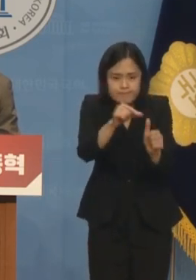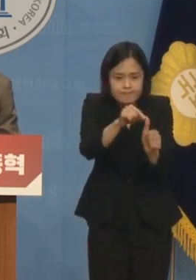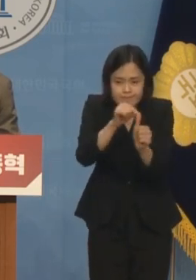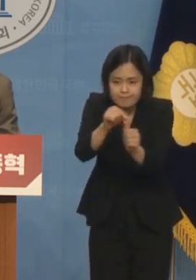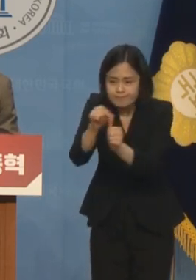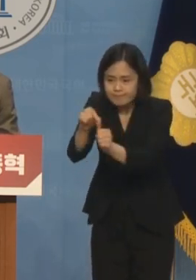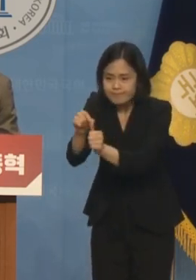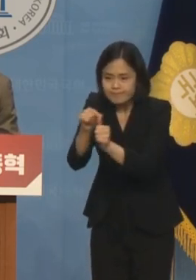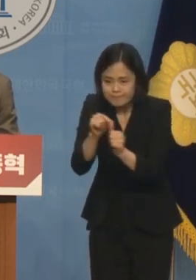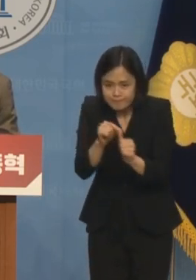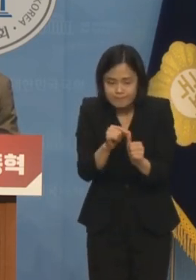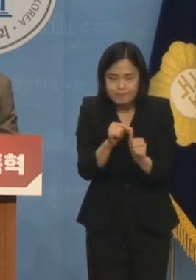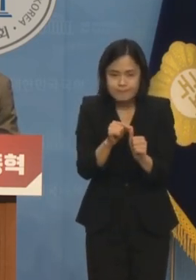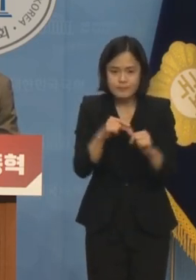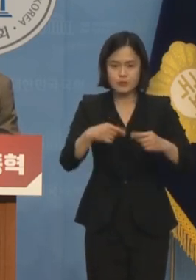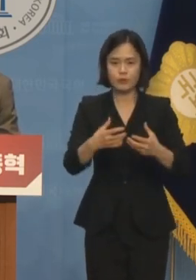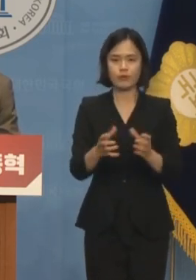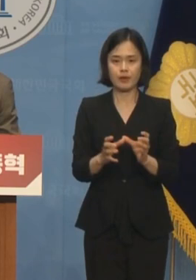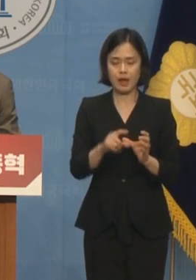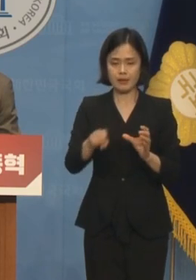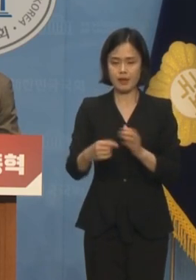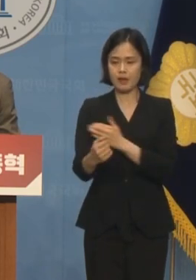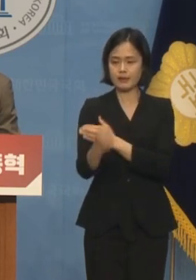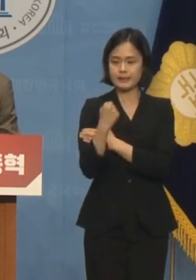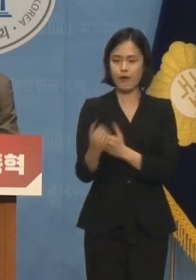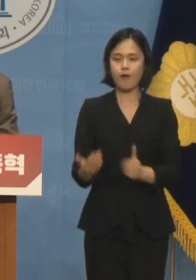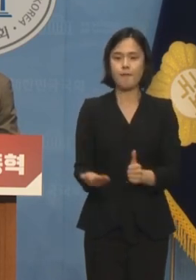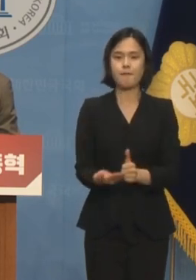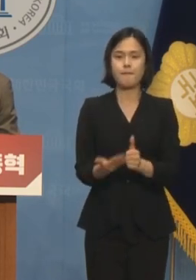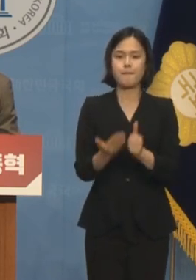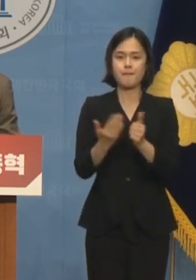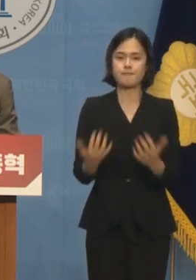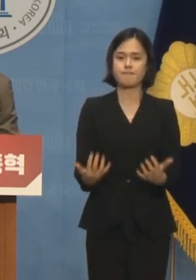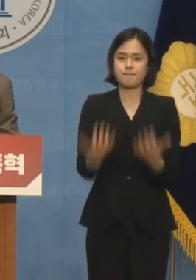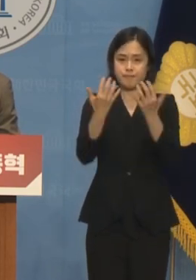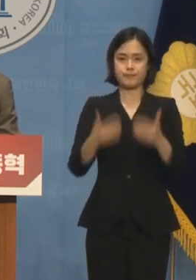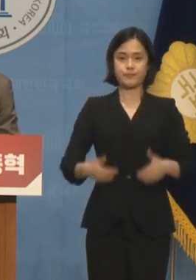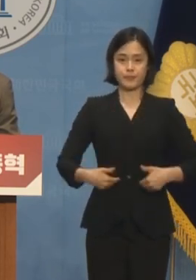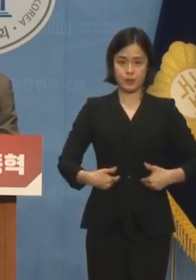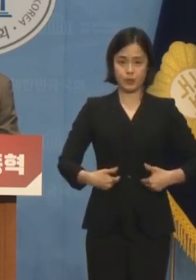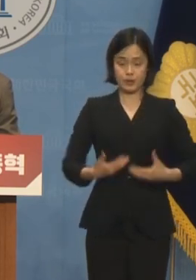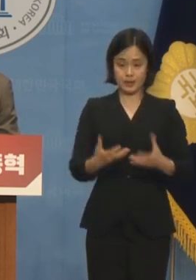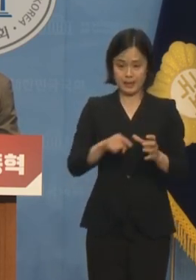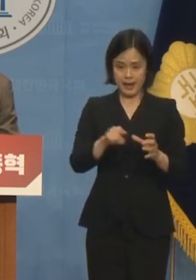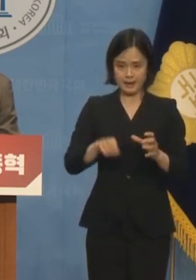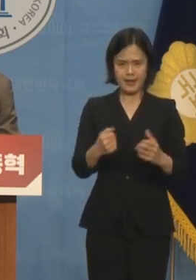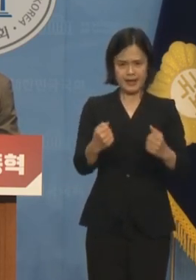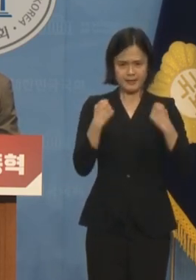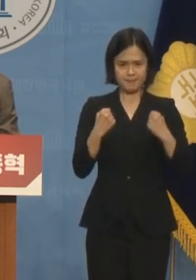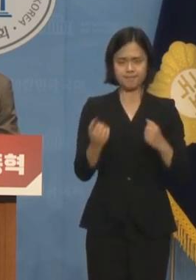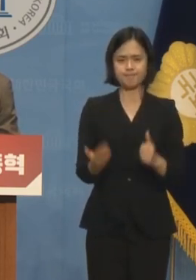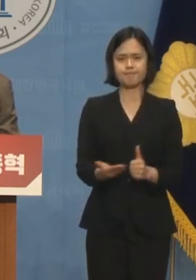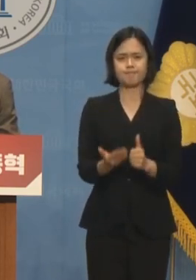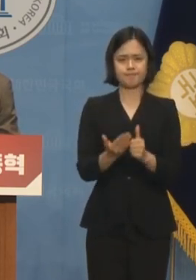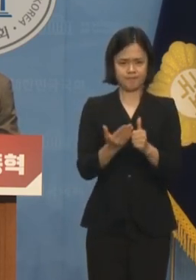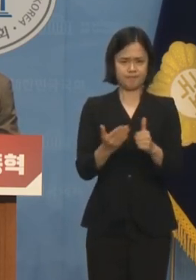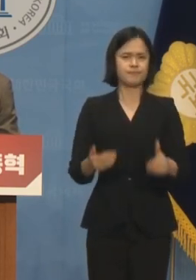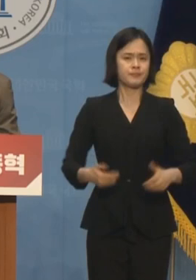자산으로 키워야 합니다. 당의 체질을 개선하고 체력을 키워야 합니다.